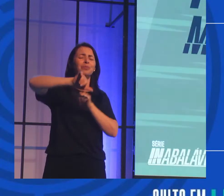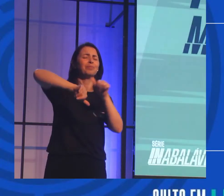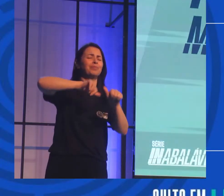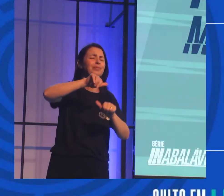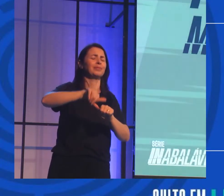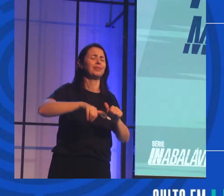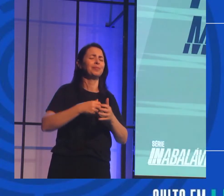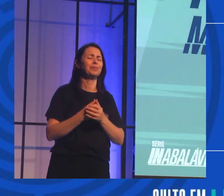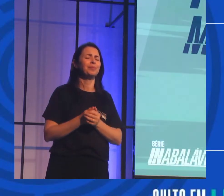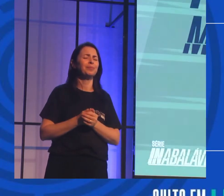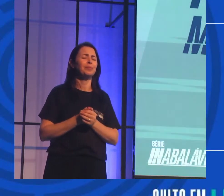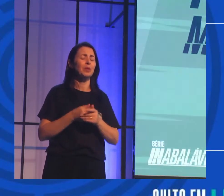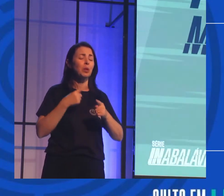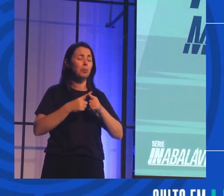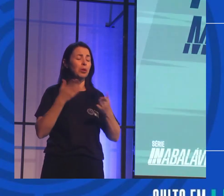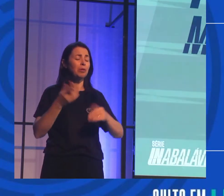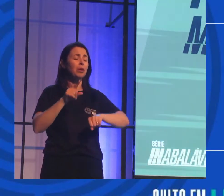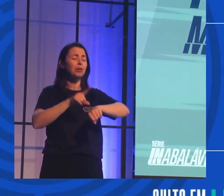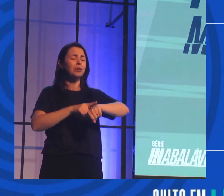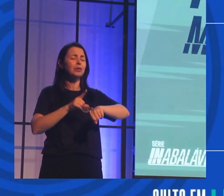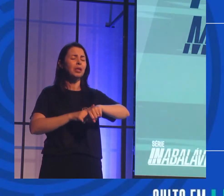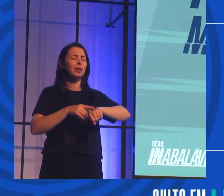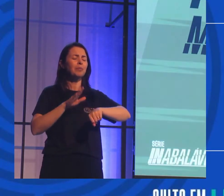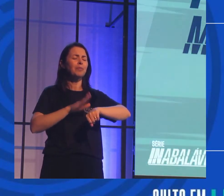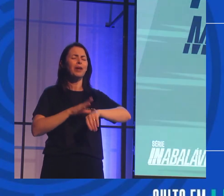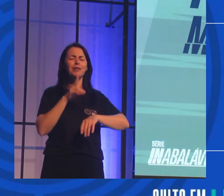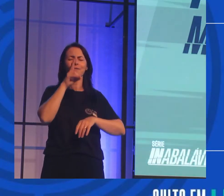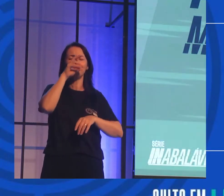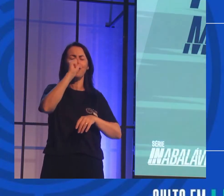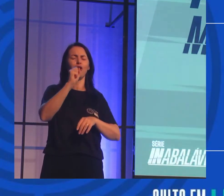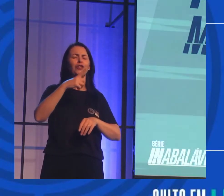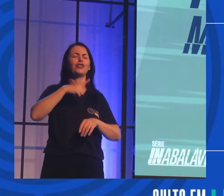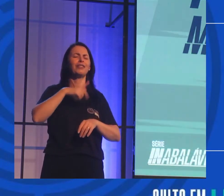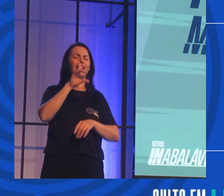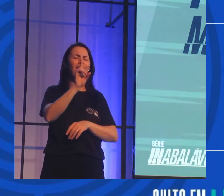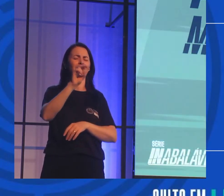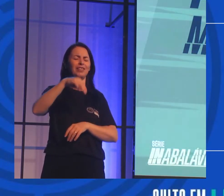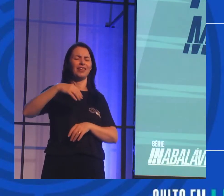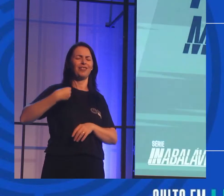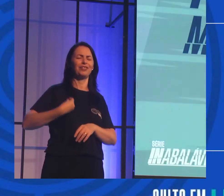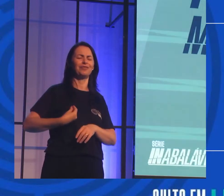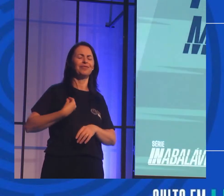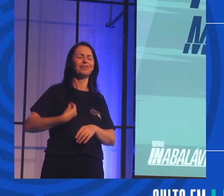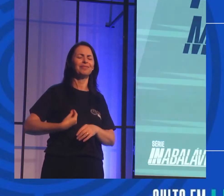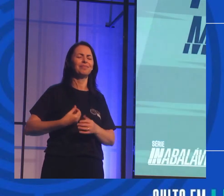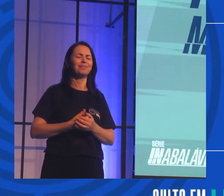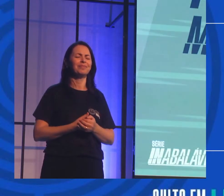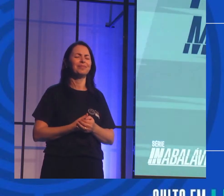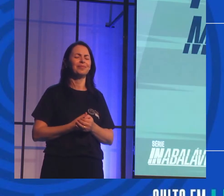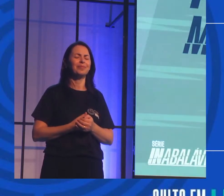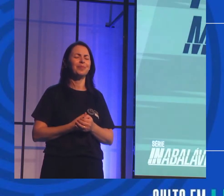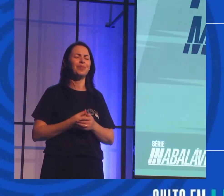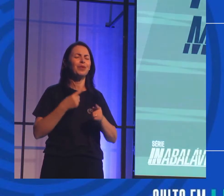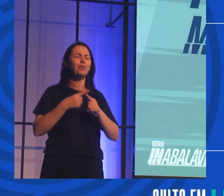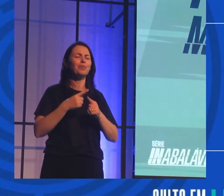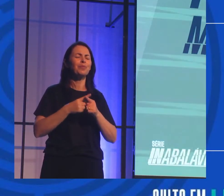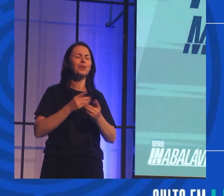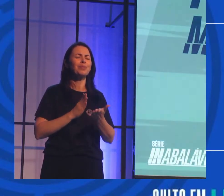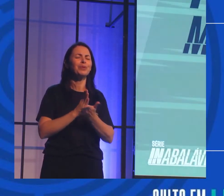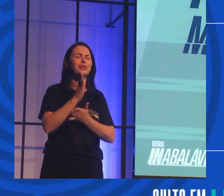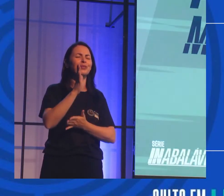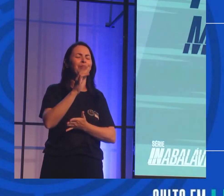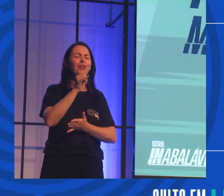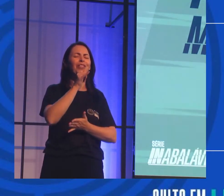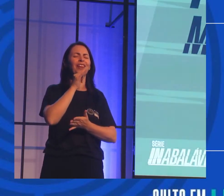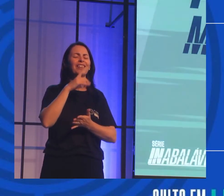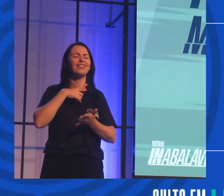O momento maior na vida do teu servo, com 85 anos, porque passou em testes,